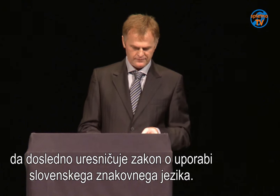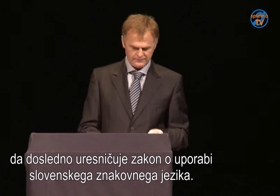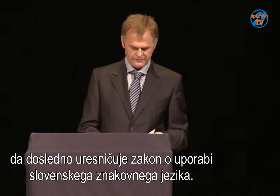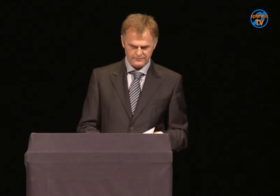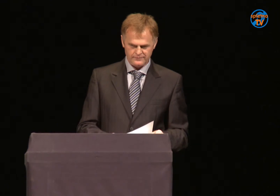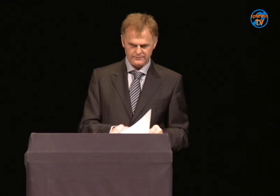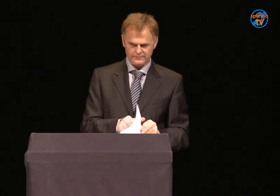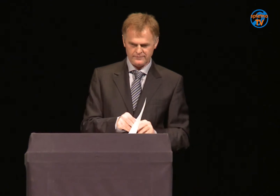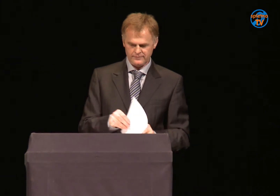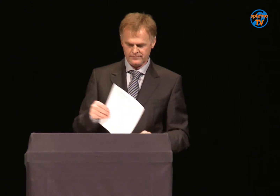jezika.